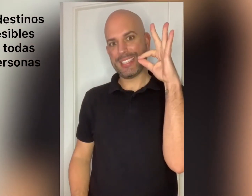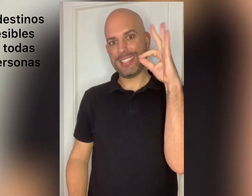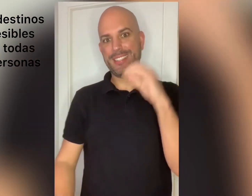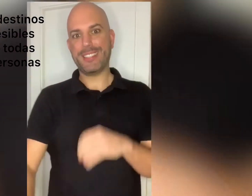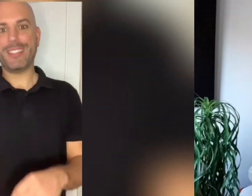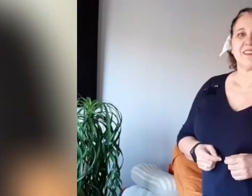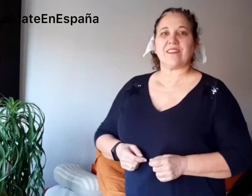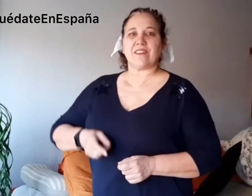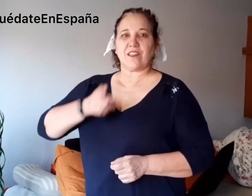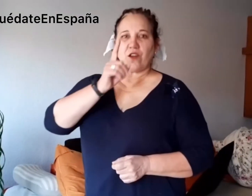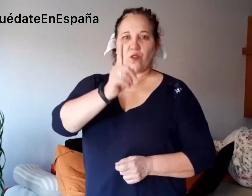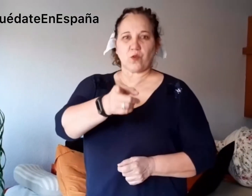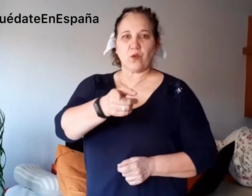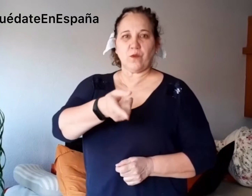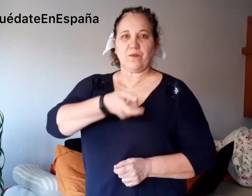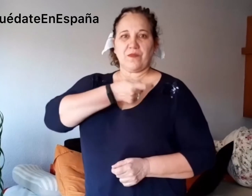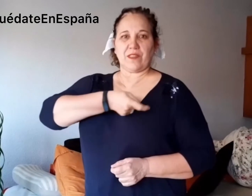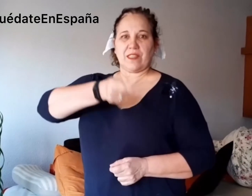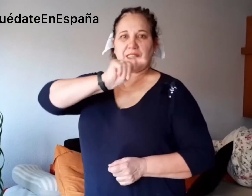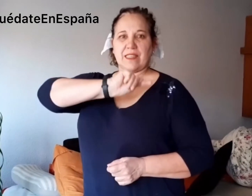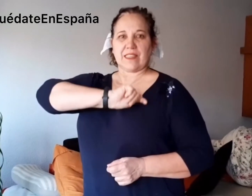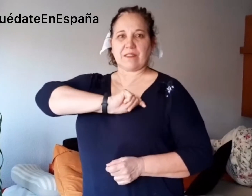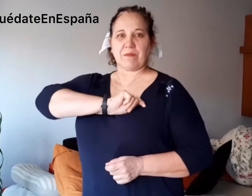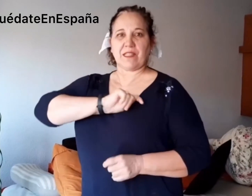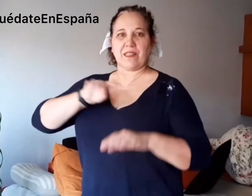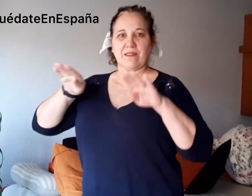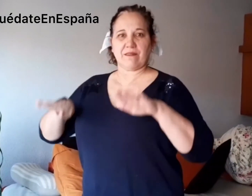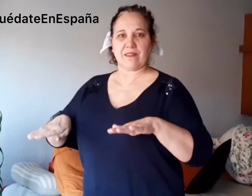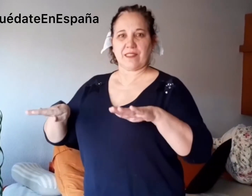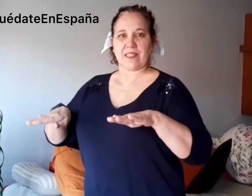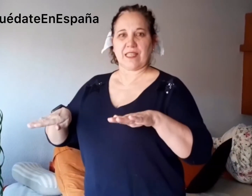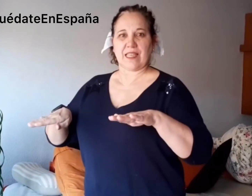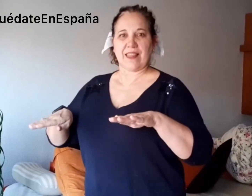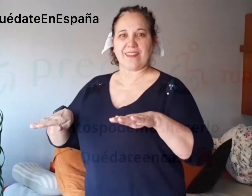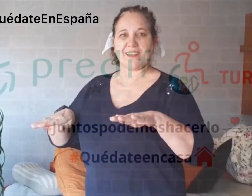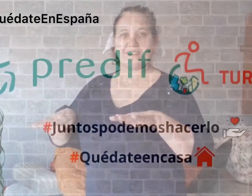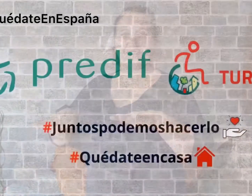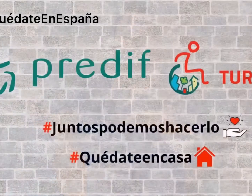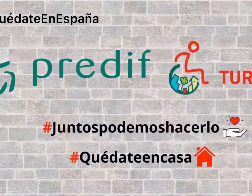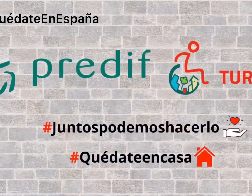para todas las personas. Quédate en España.